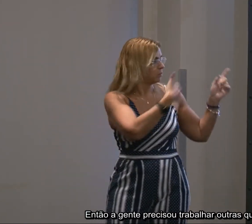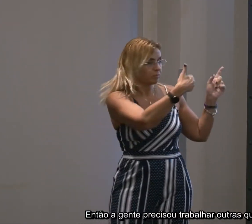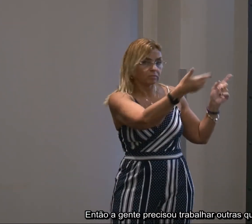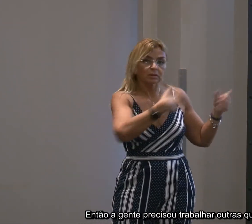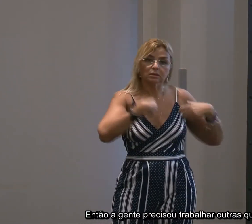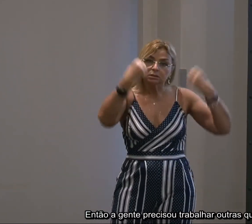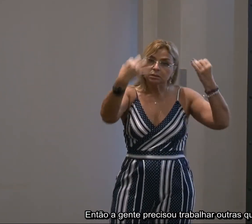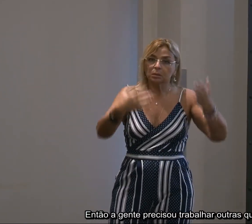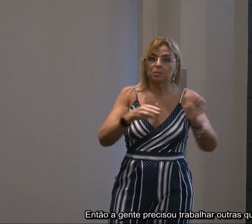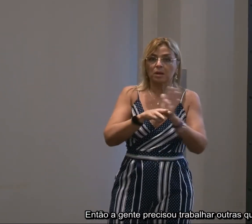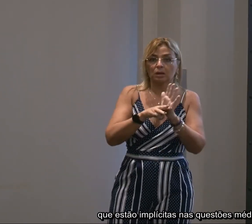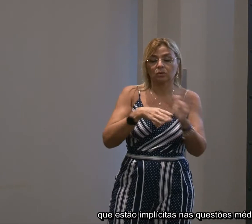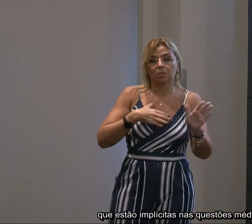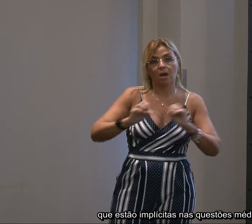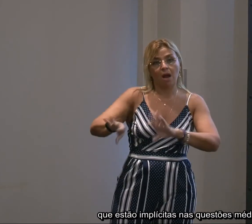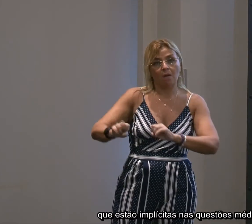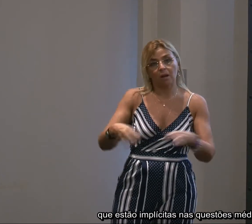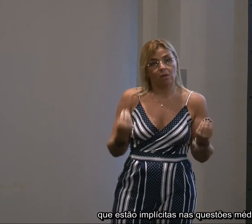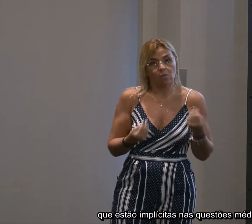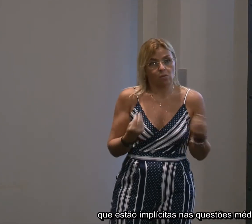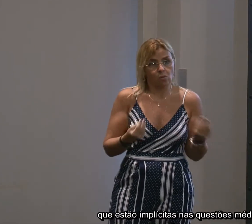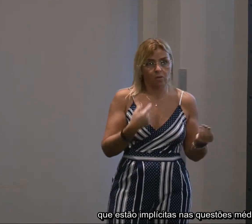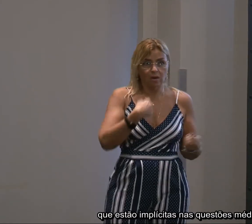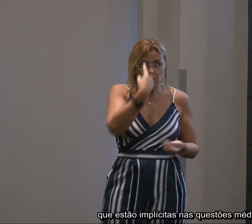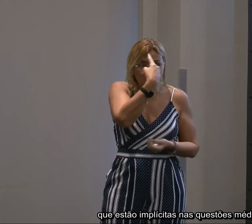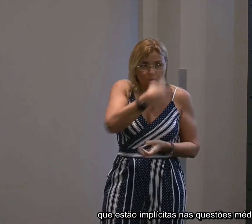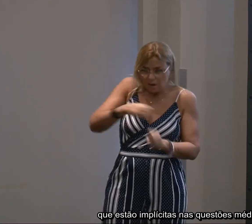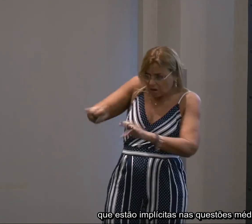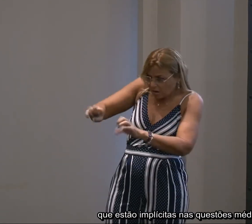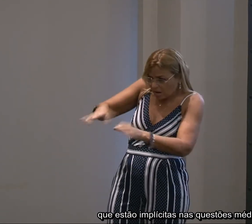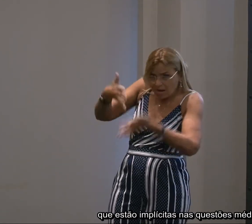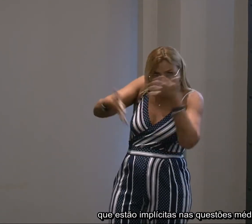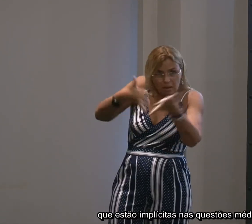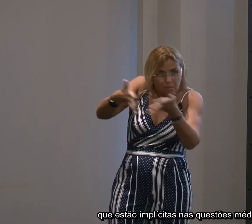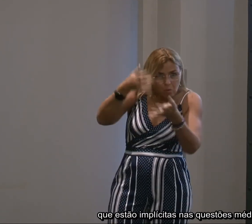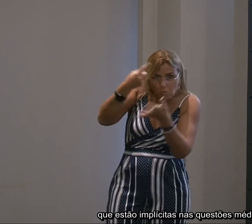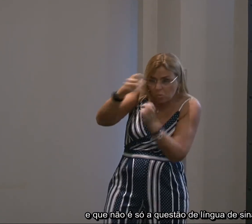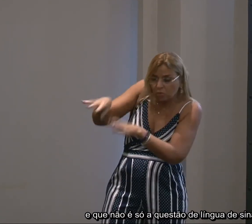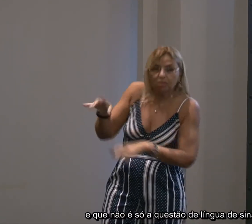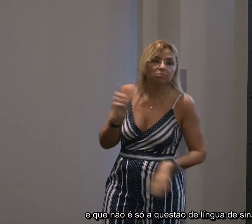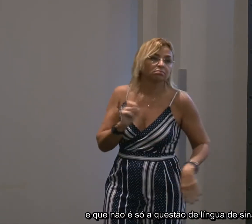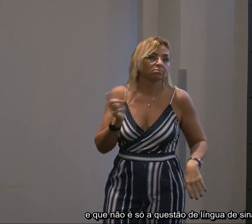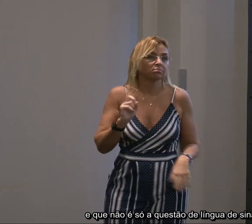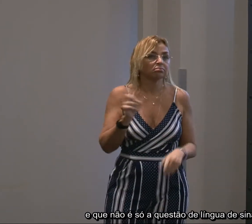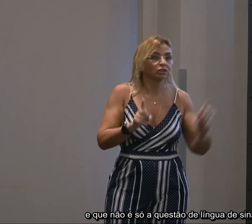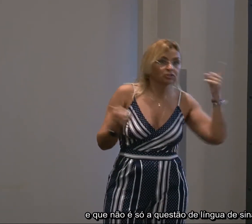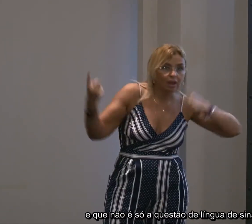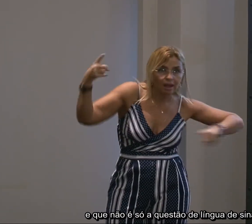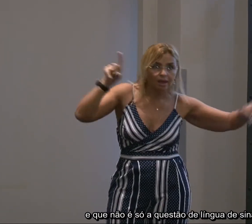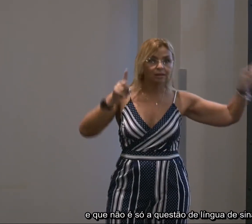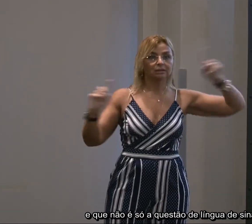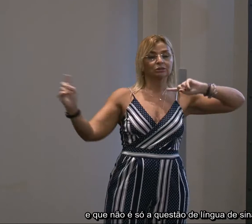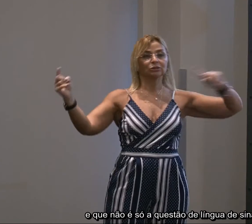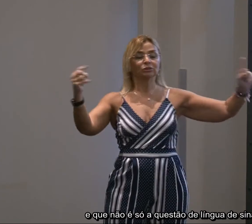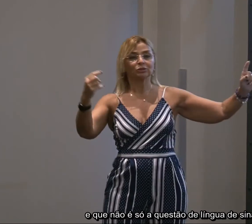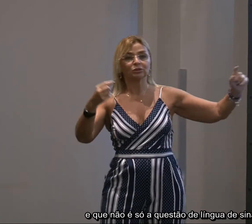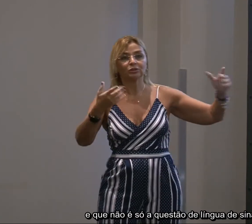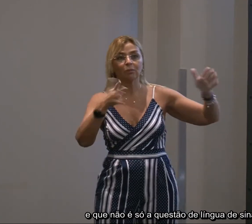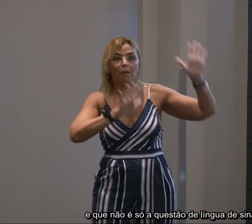trabalhar outras questões que estão implícitas nas questões médicas e que não é só a questão de língua de sinais que a